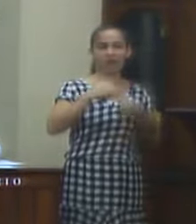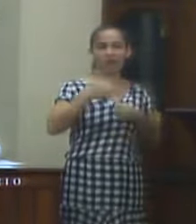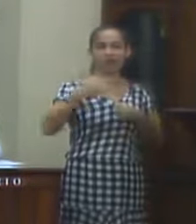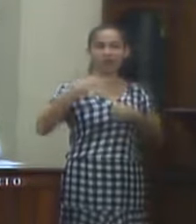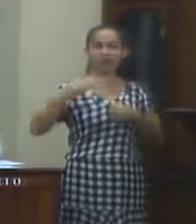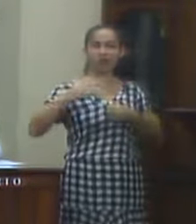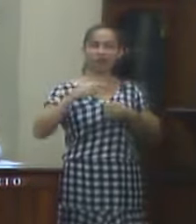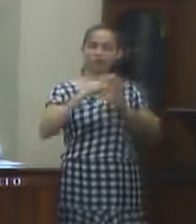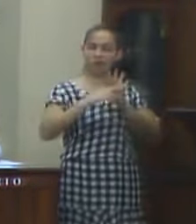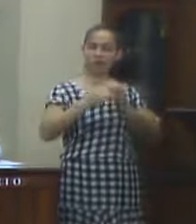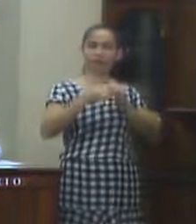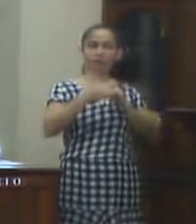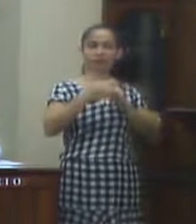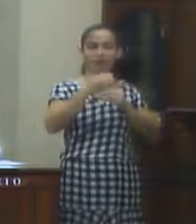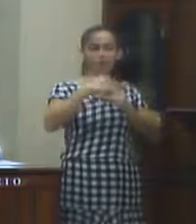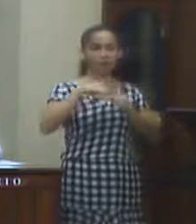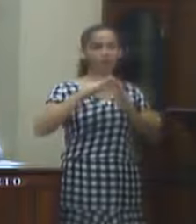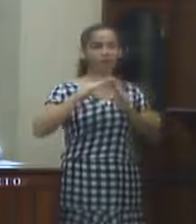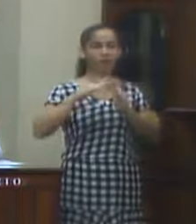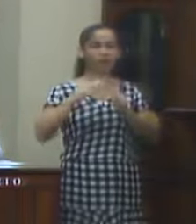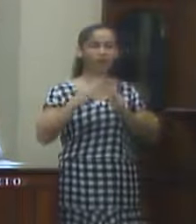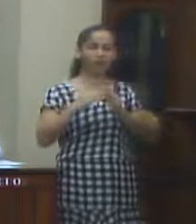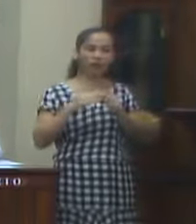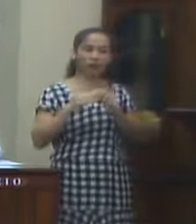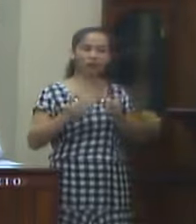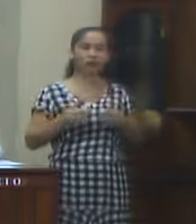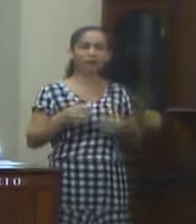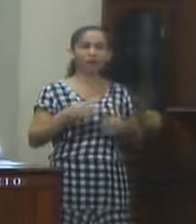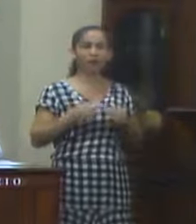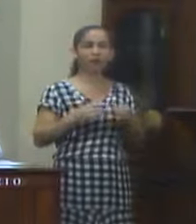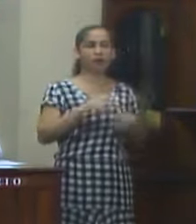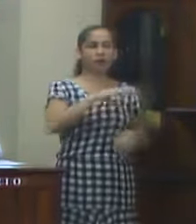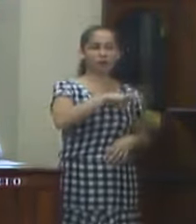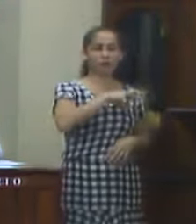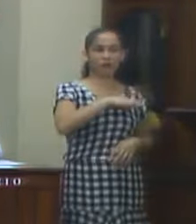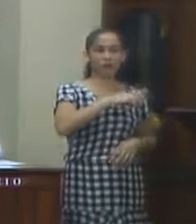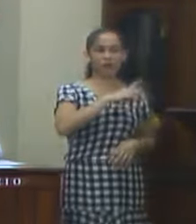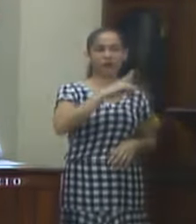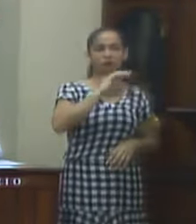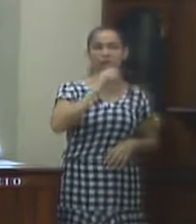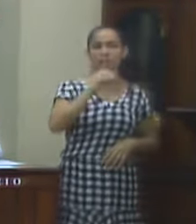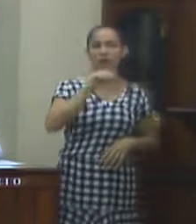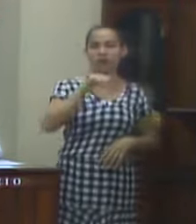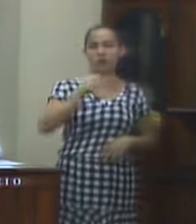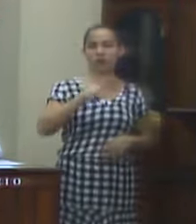123 do Regimento Interno, requer a Polícia Rodoviária do Estado do Rio de Janeiro,